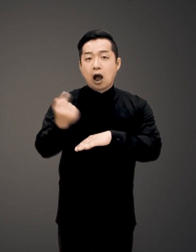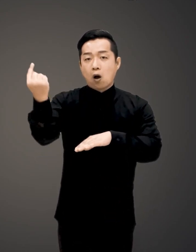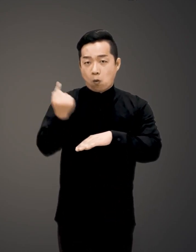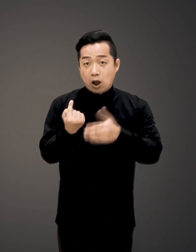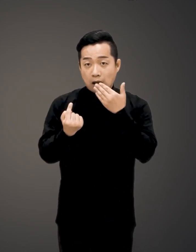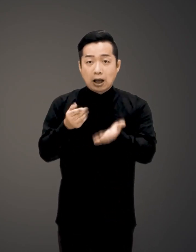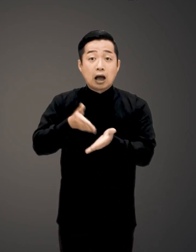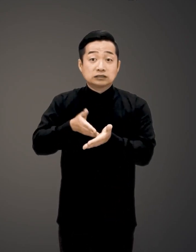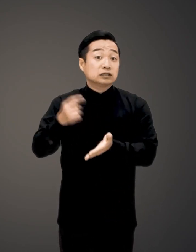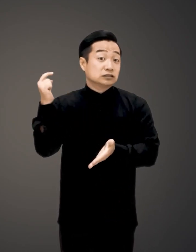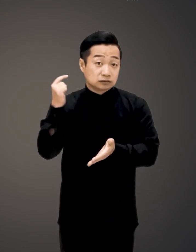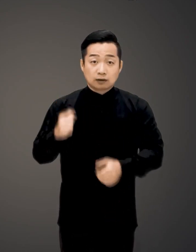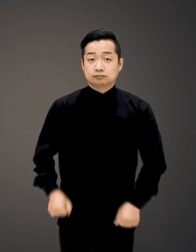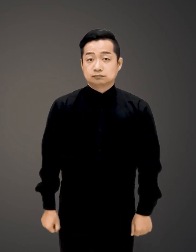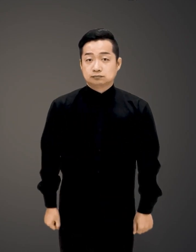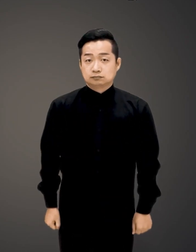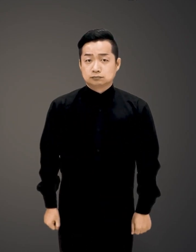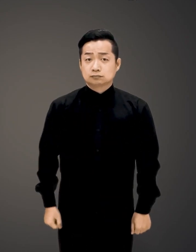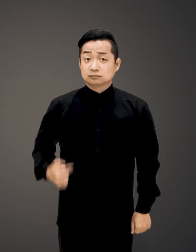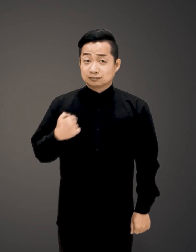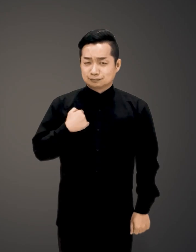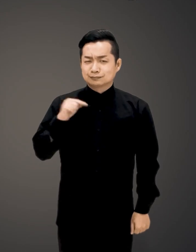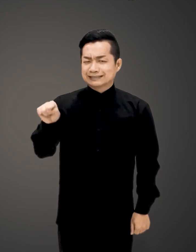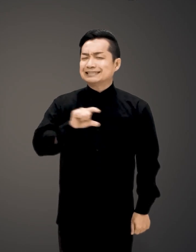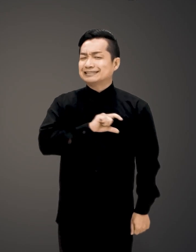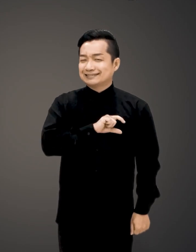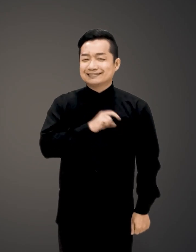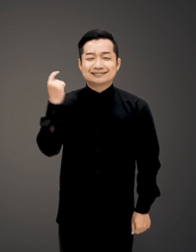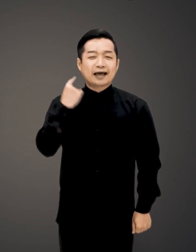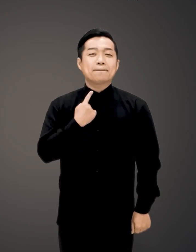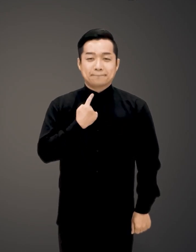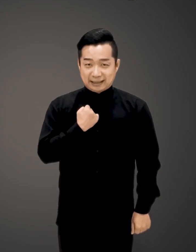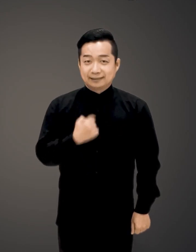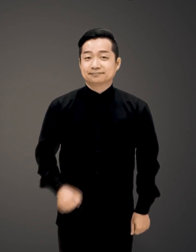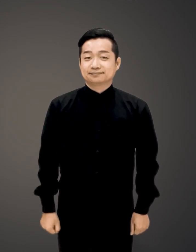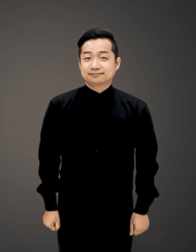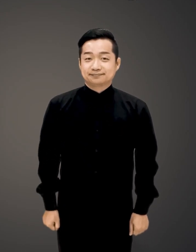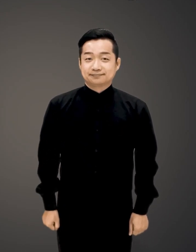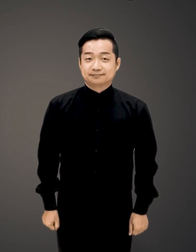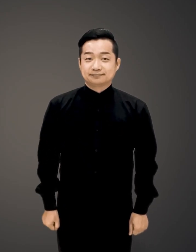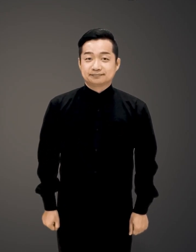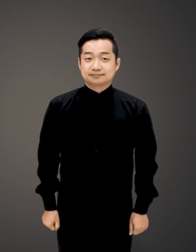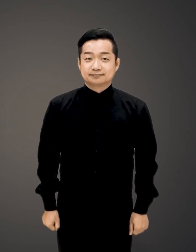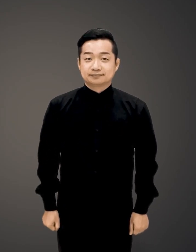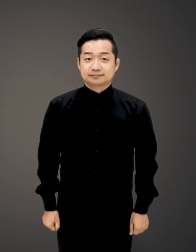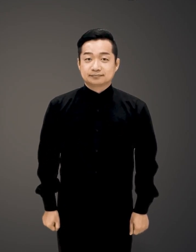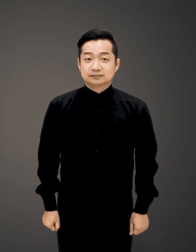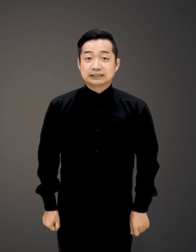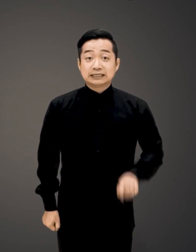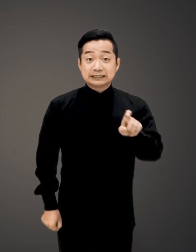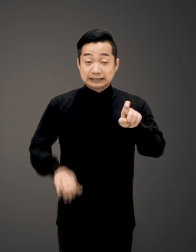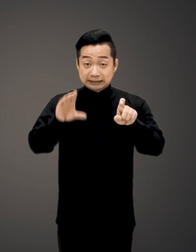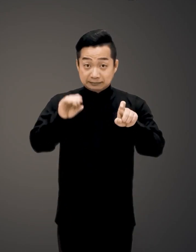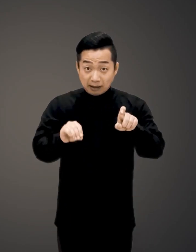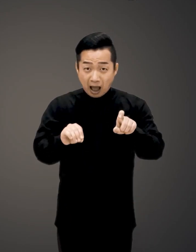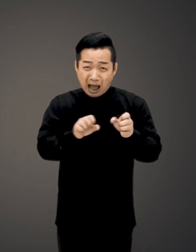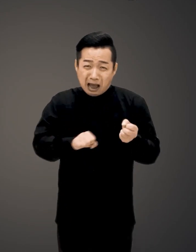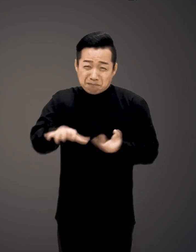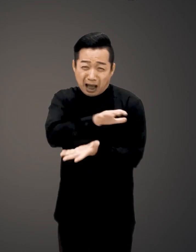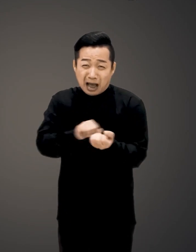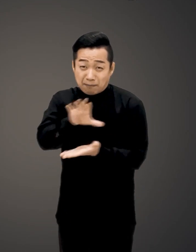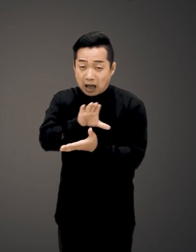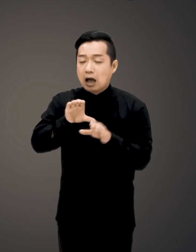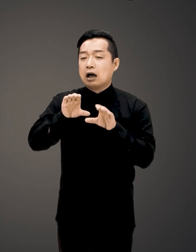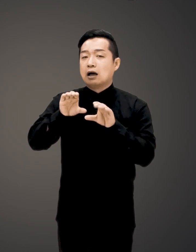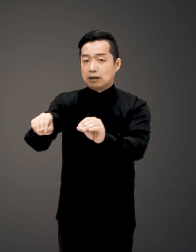당도할 것이라는 소식이 들렸다. 물론 나는 그 이름을 들어본 적이 있었다. 10만 이재민의 난을